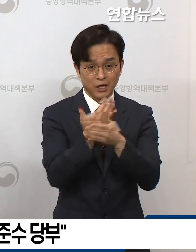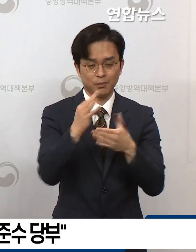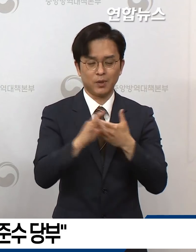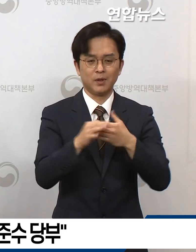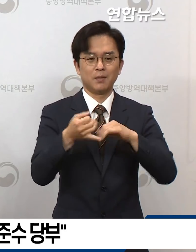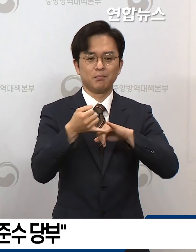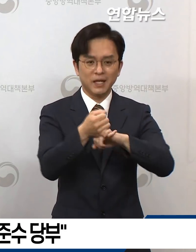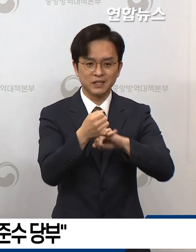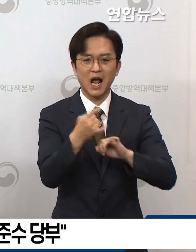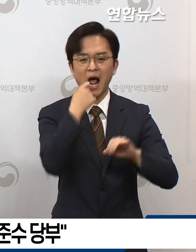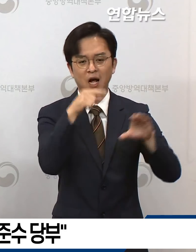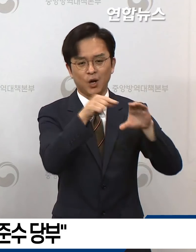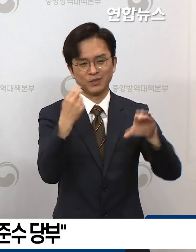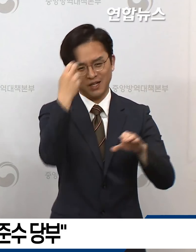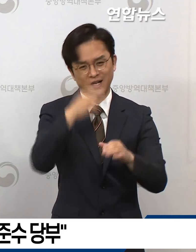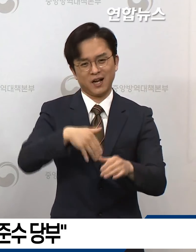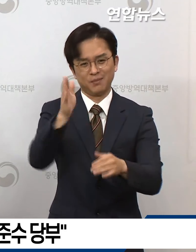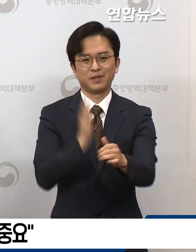드립니다.